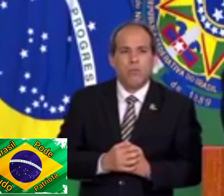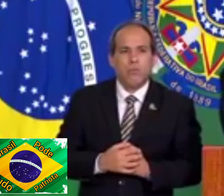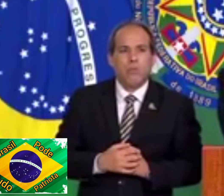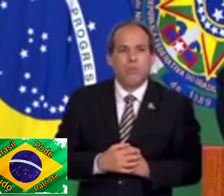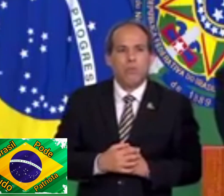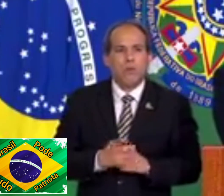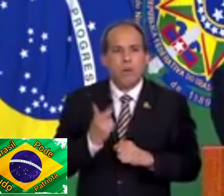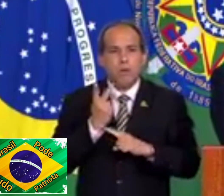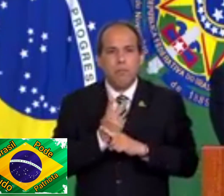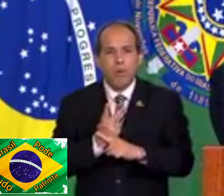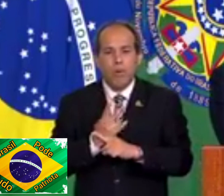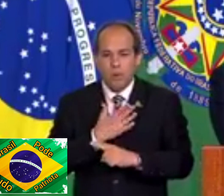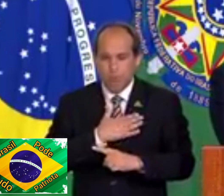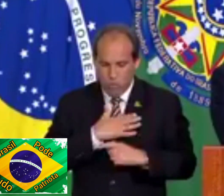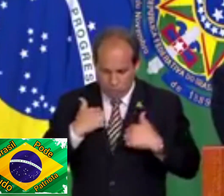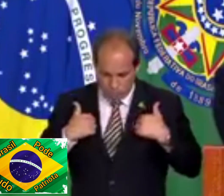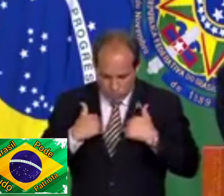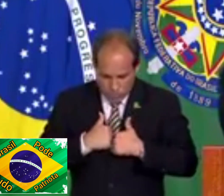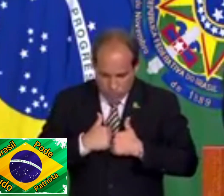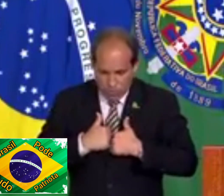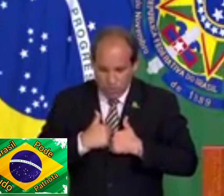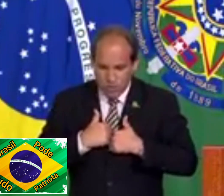o meu colete e não achei.